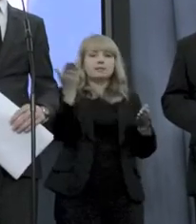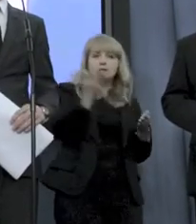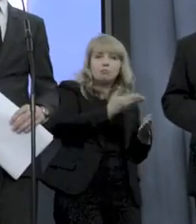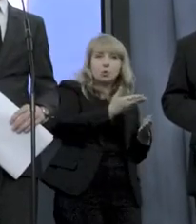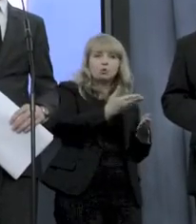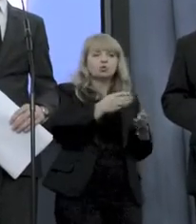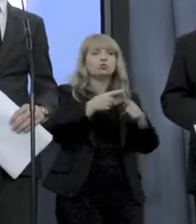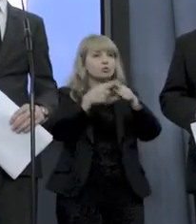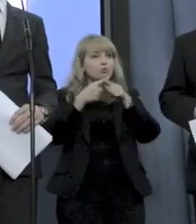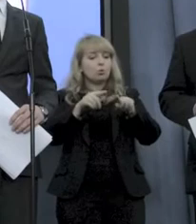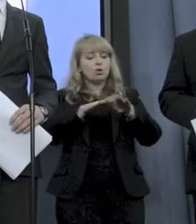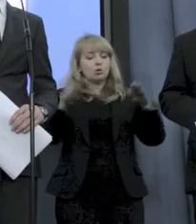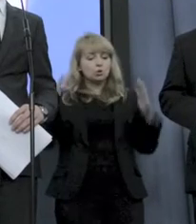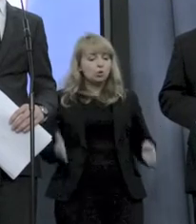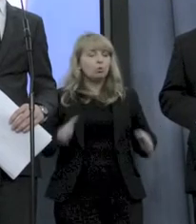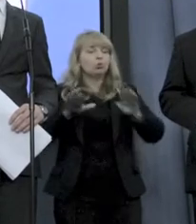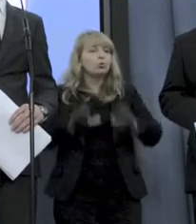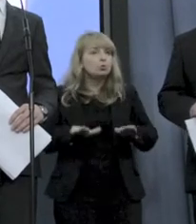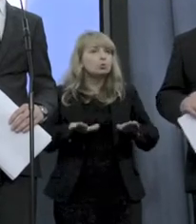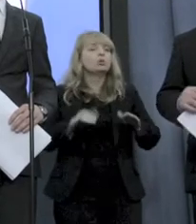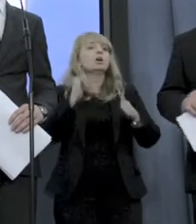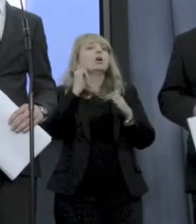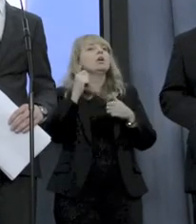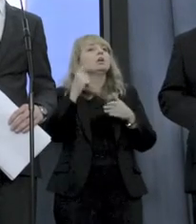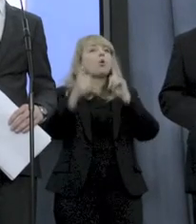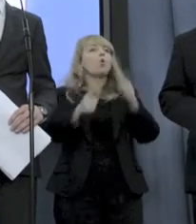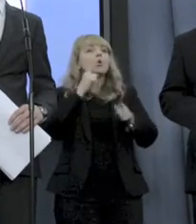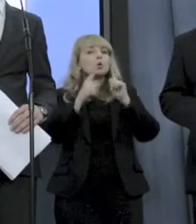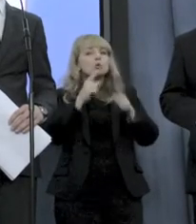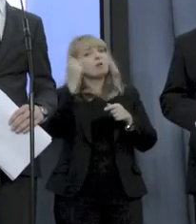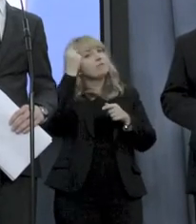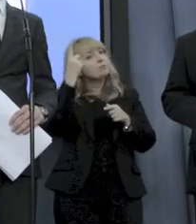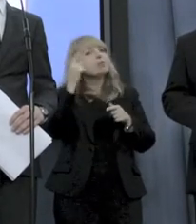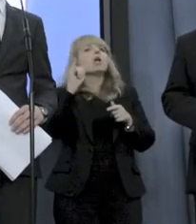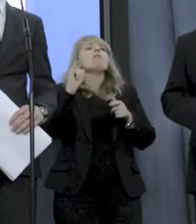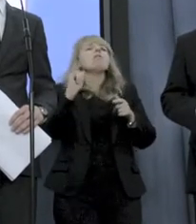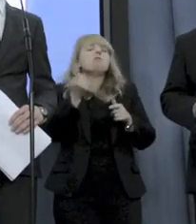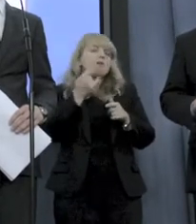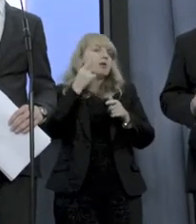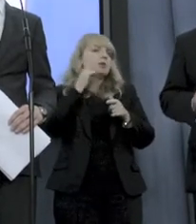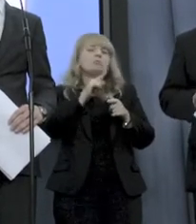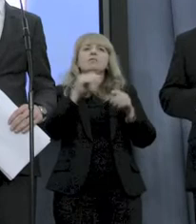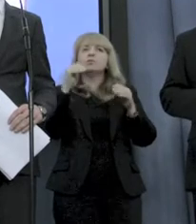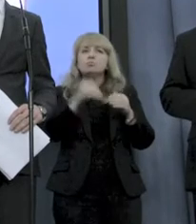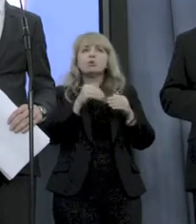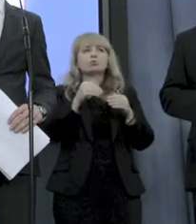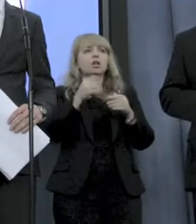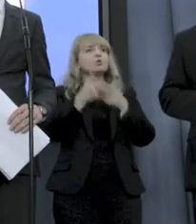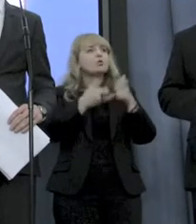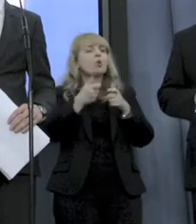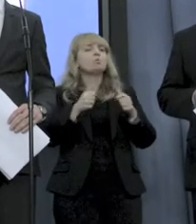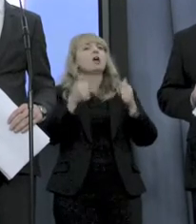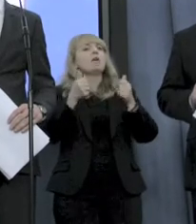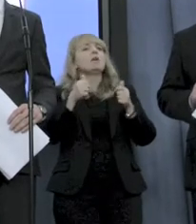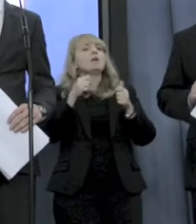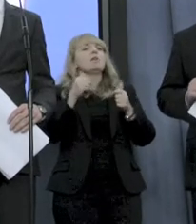merytorycznie rozmawiać i wymyśleć jakikolwiek środek, który spowoduje, że będzie